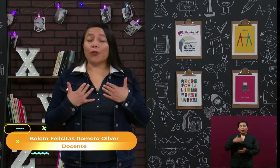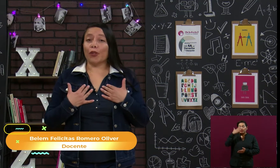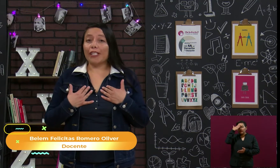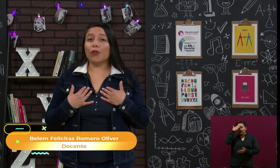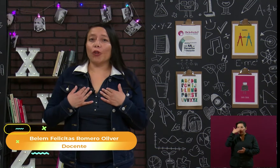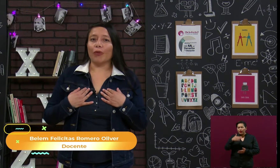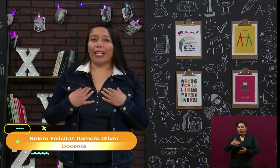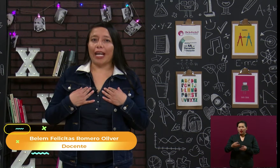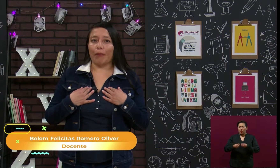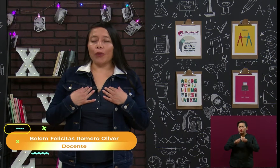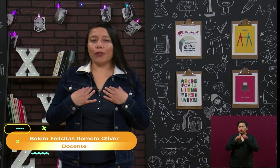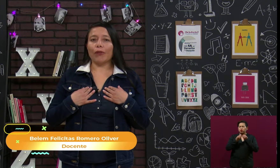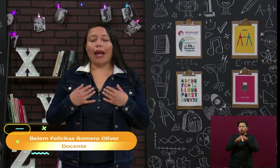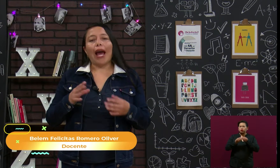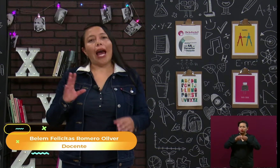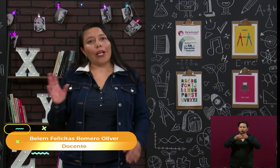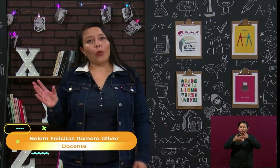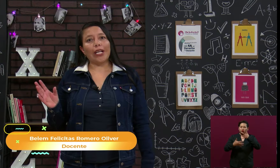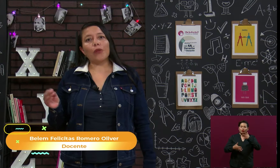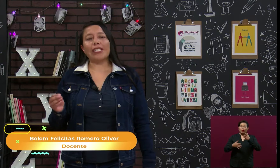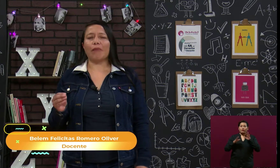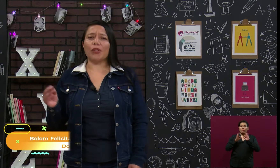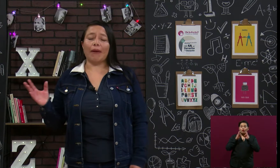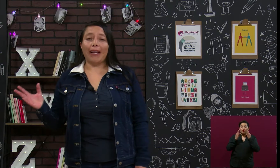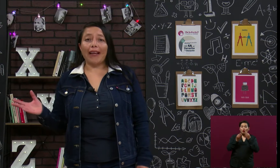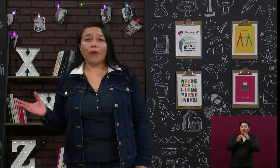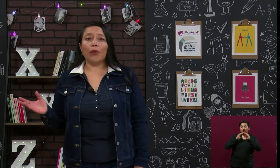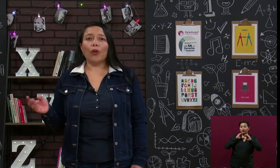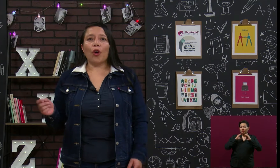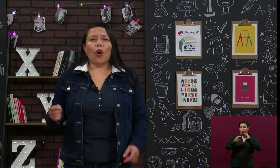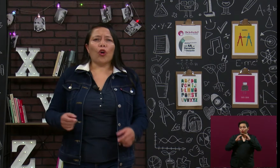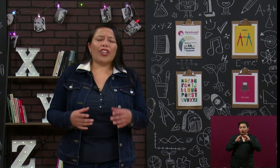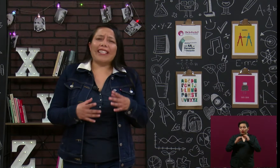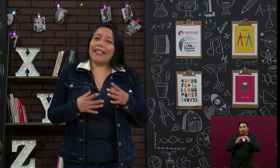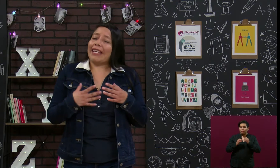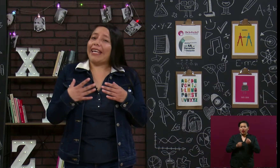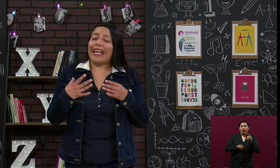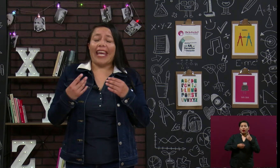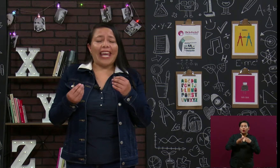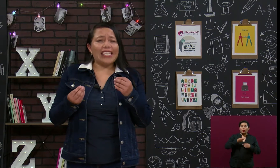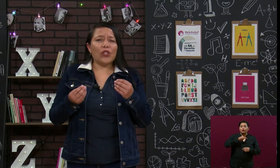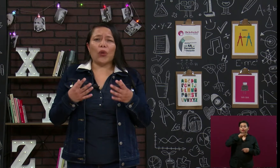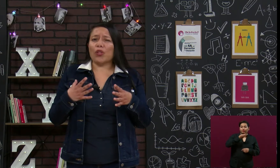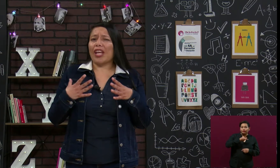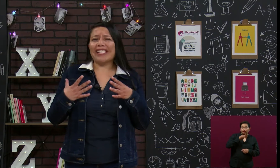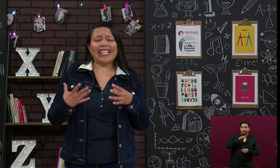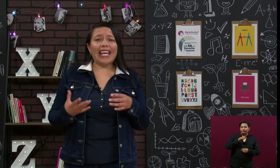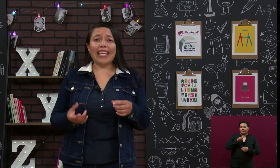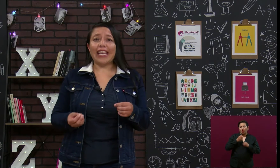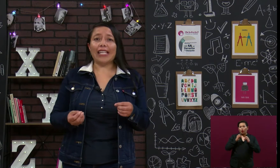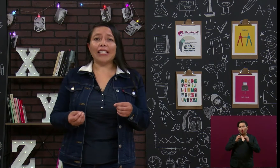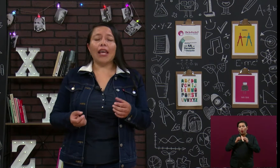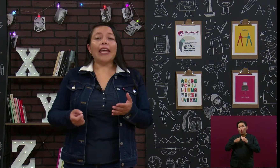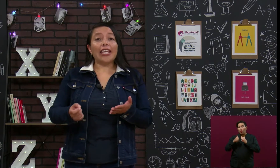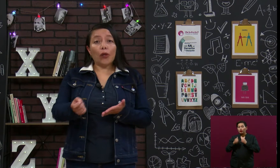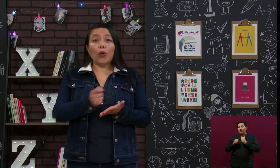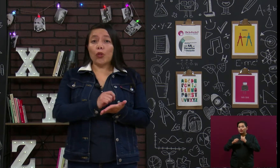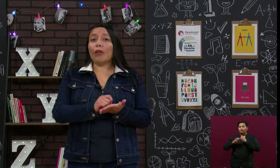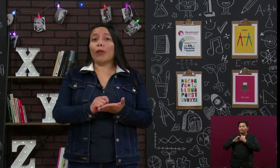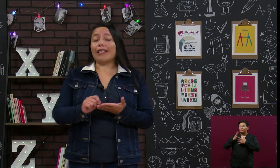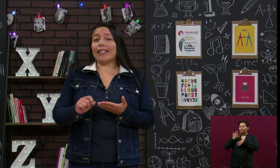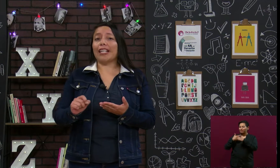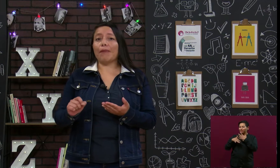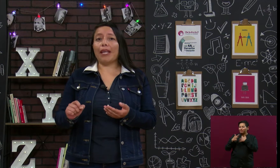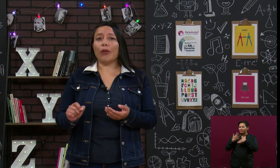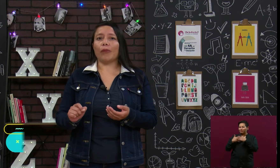que las personas nos comunicamos? Algunas lo hacemos hablando, otras hacen gestos, señas,